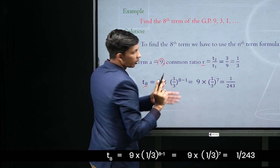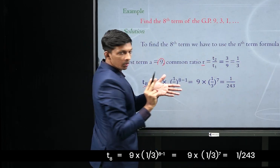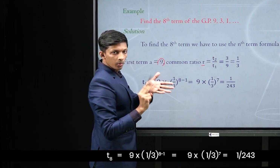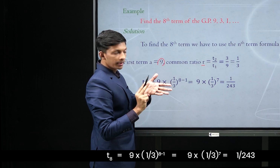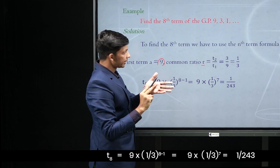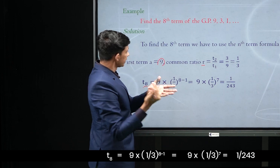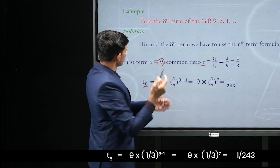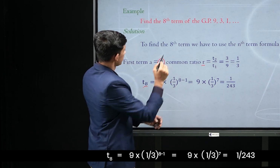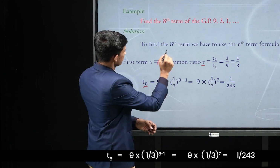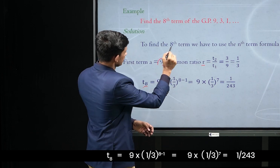ஈடு 1 கீழ்